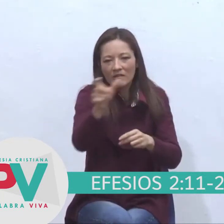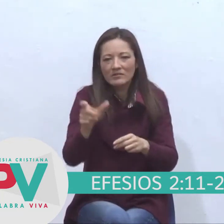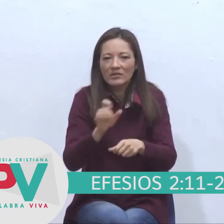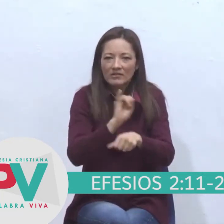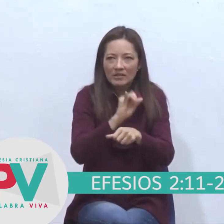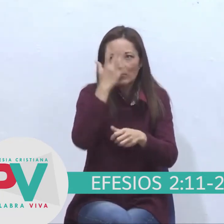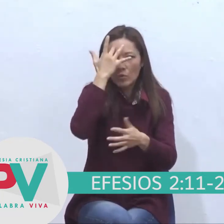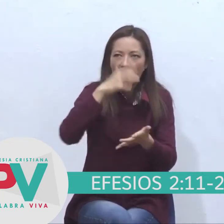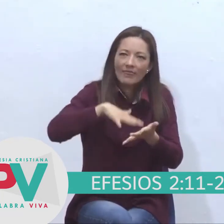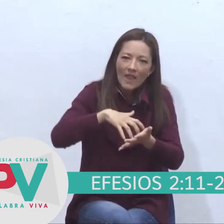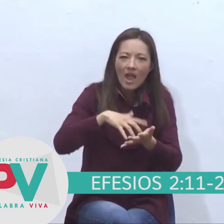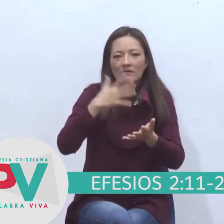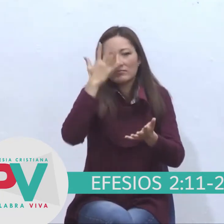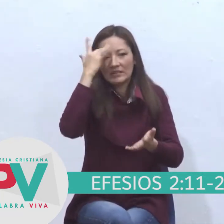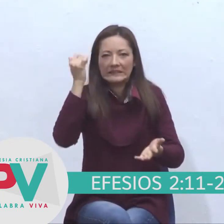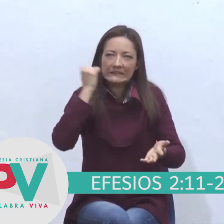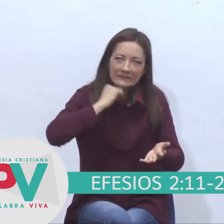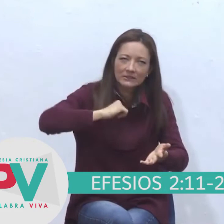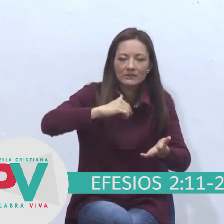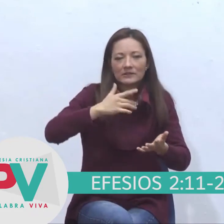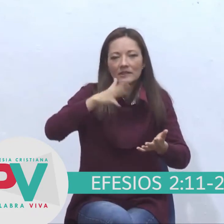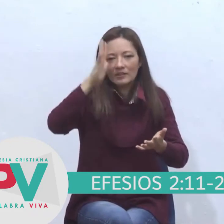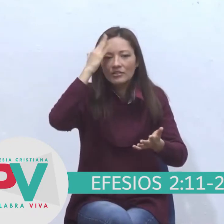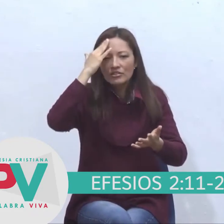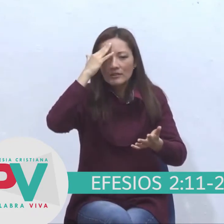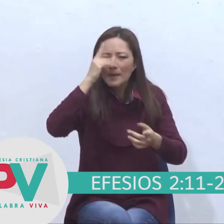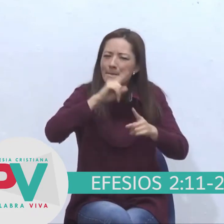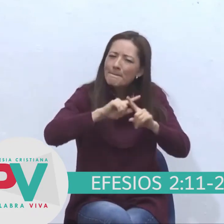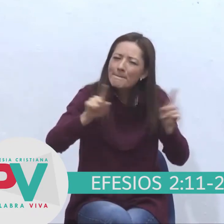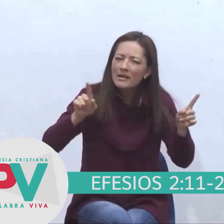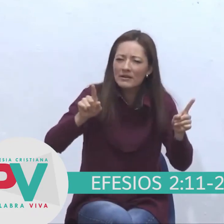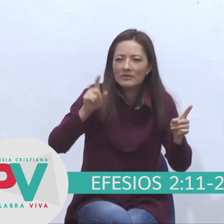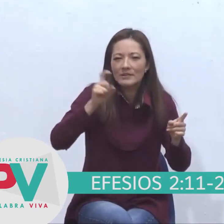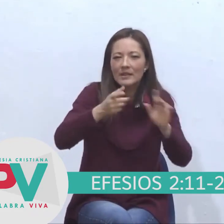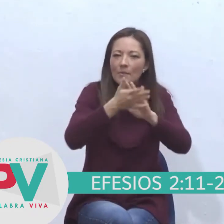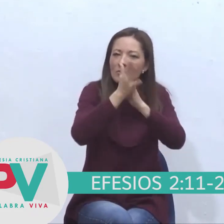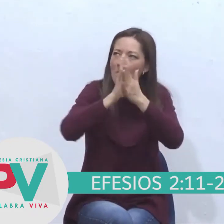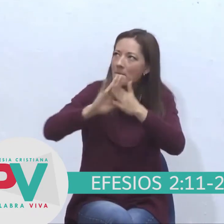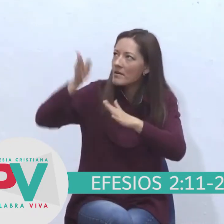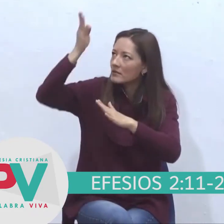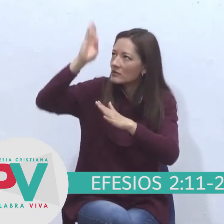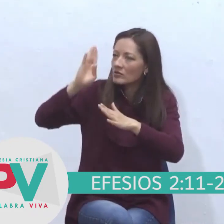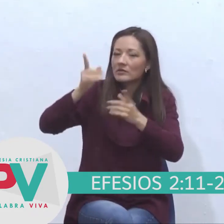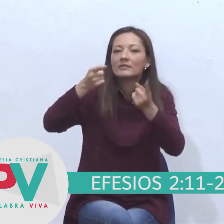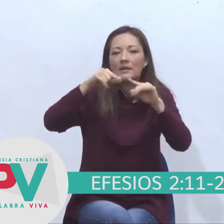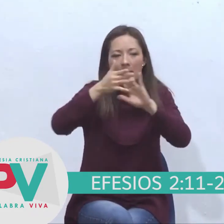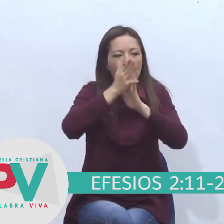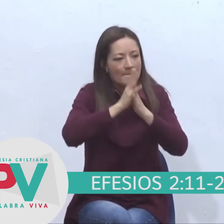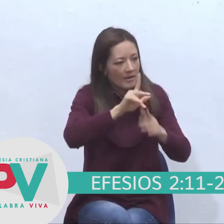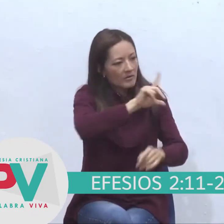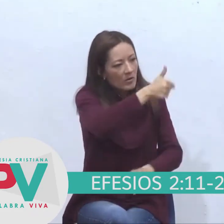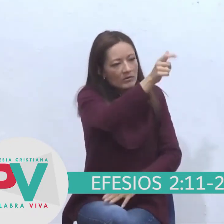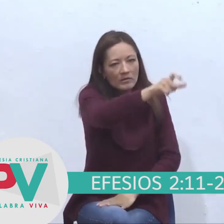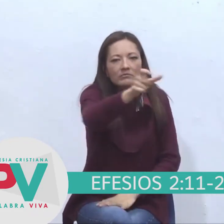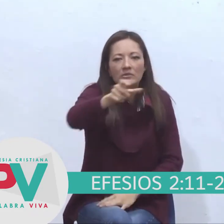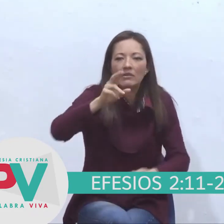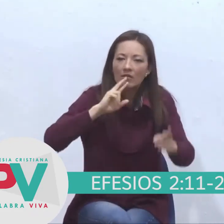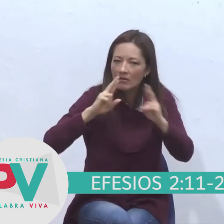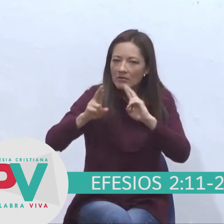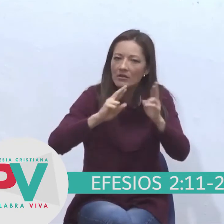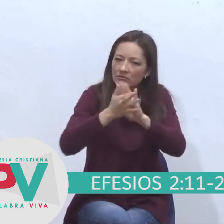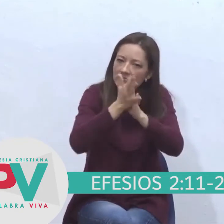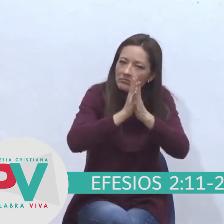tenemos debilidades, pero dice que si tenemos paz con el Padre, seremos capaces de también establecer esa